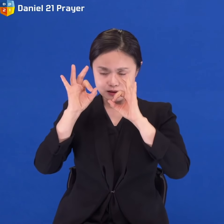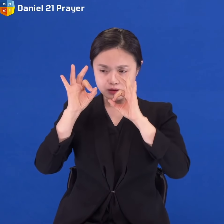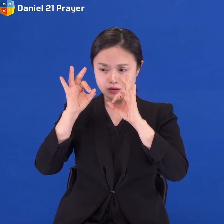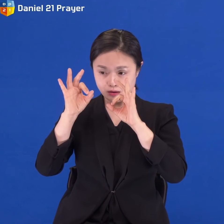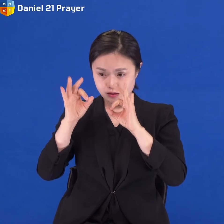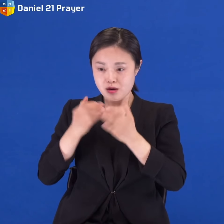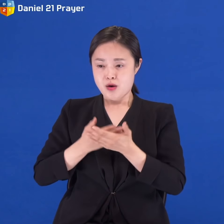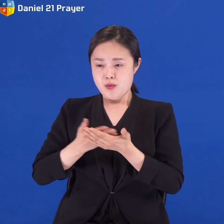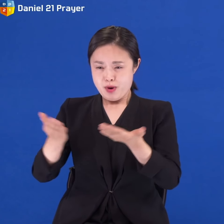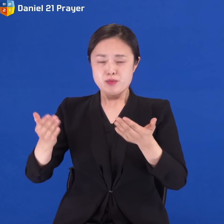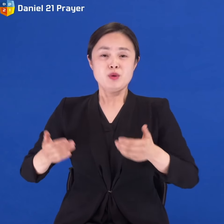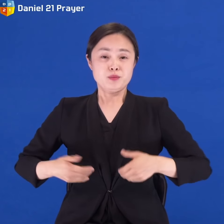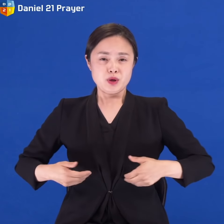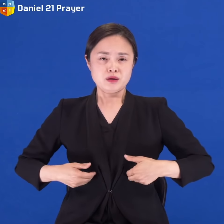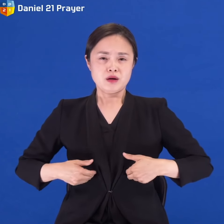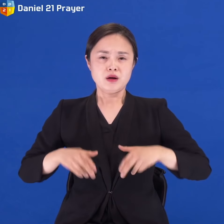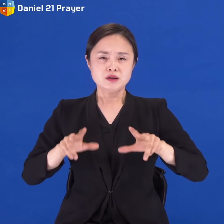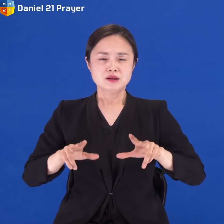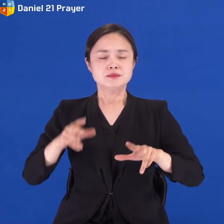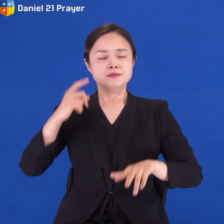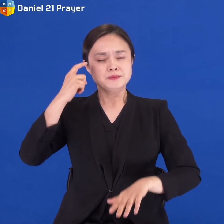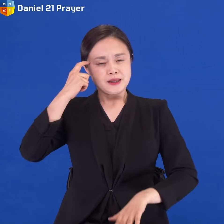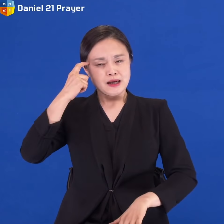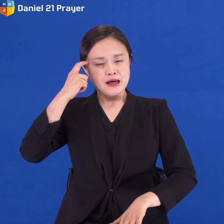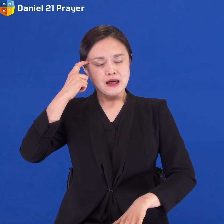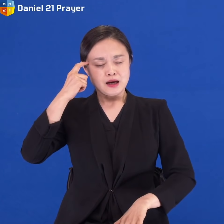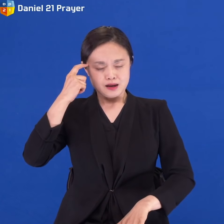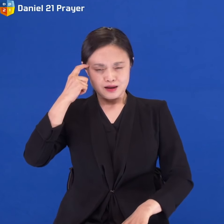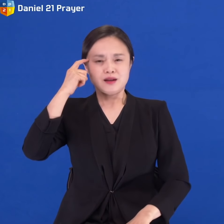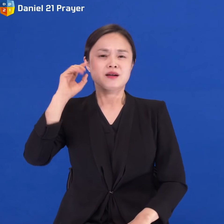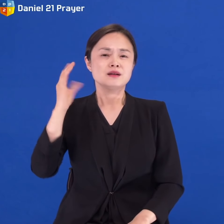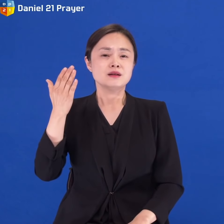그 어린 조카의 눈망울,